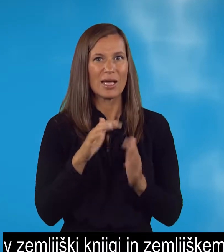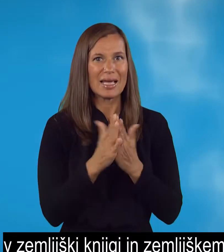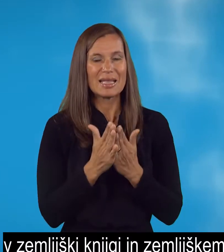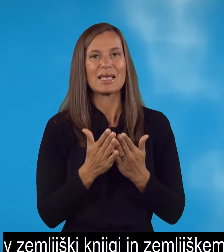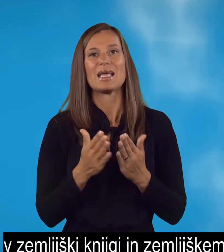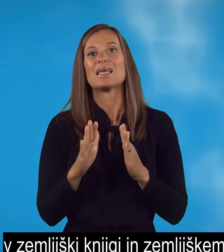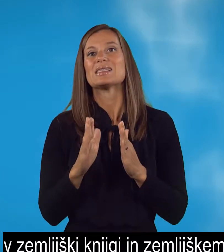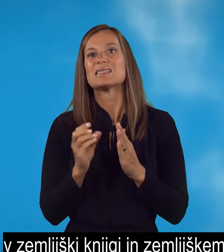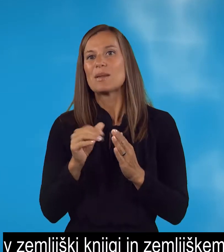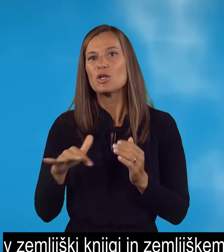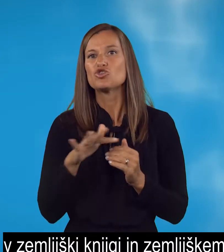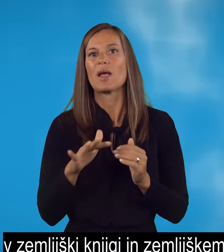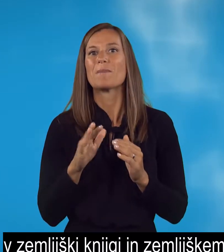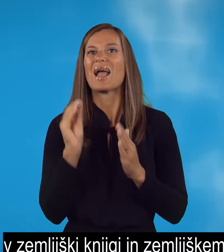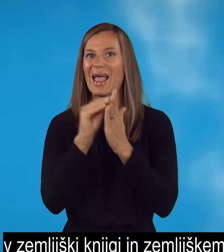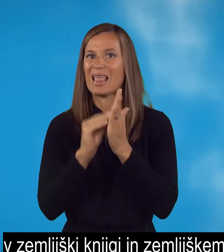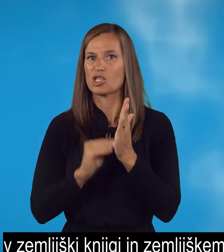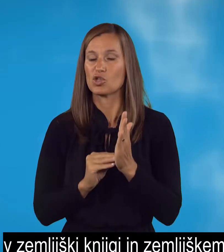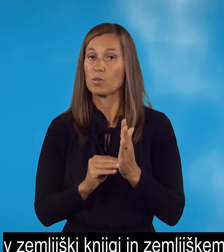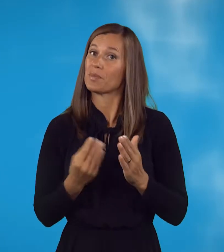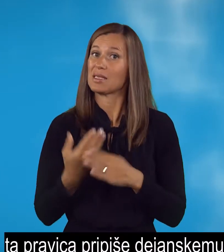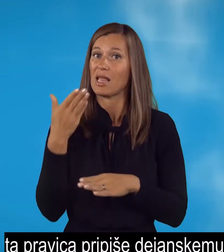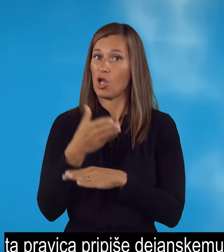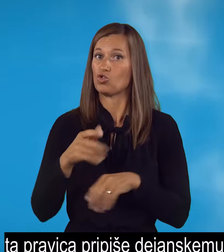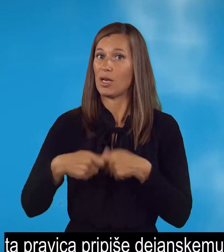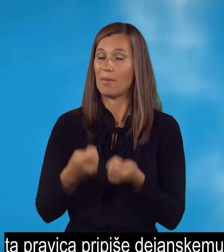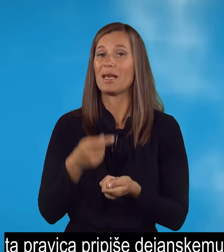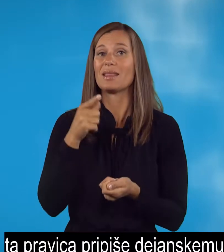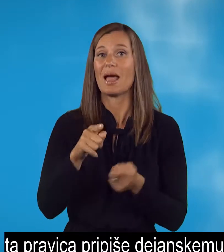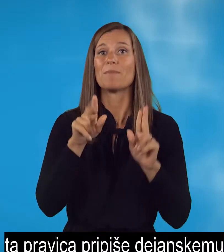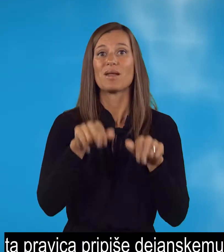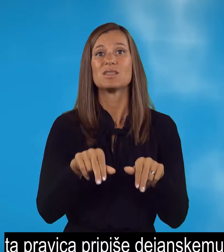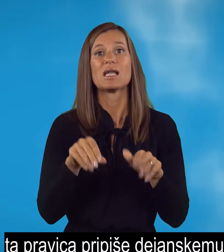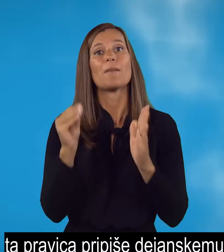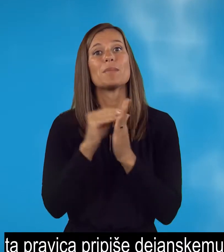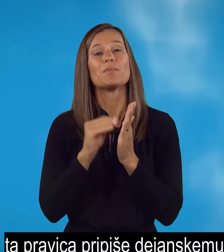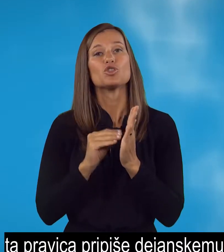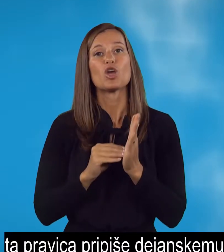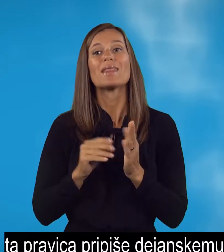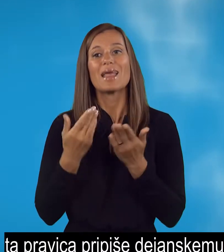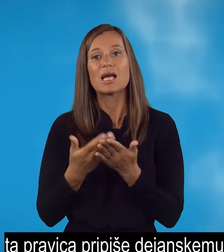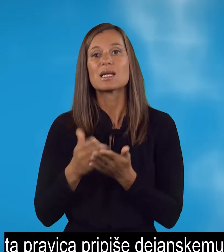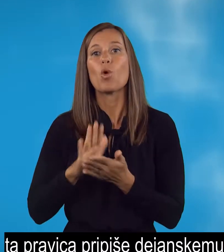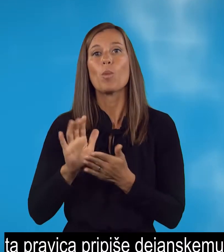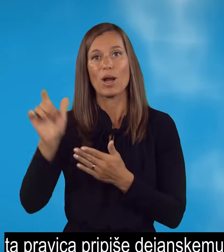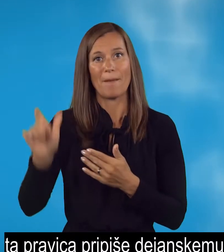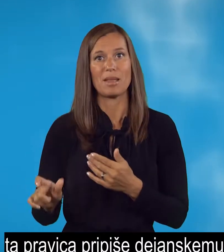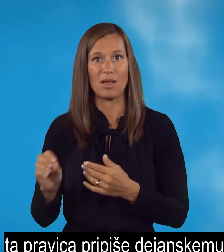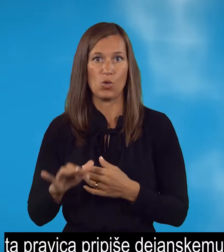zemljiškem katastru, se za davčne namene ta pravica pripiše dejanskemu uporabniku zemljišča na